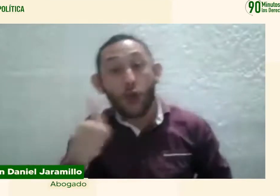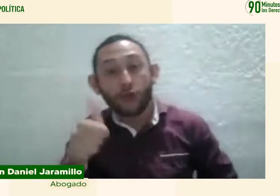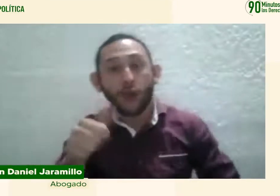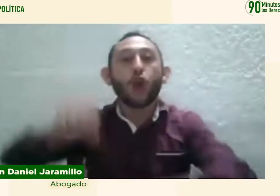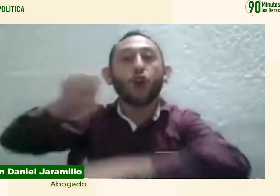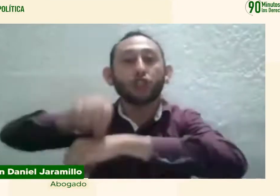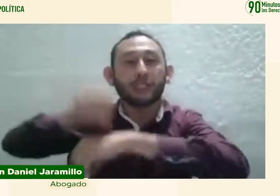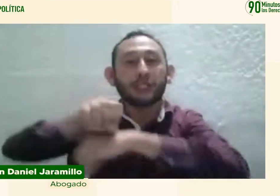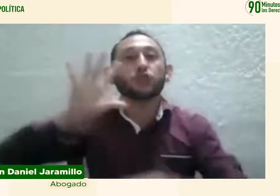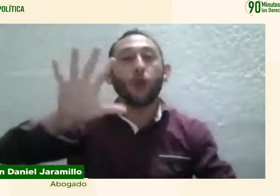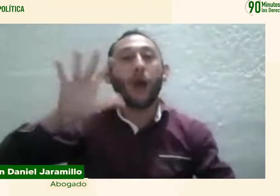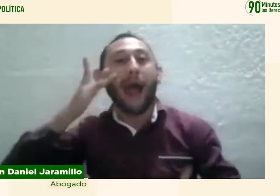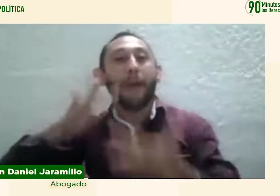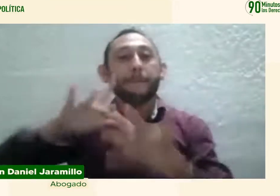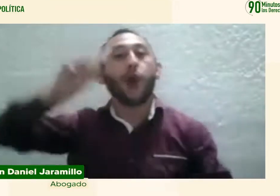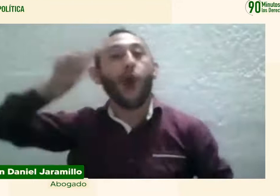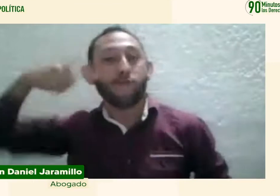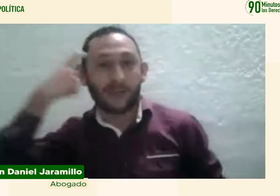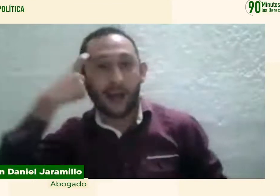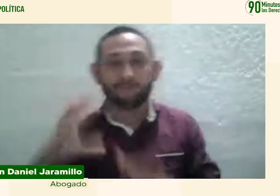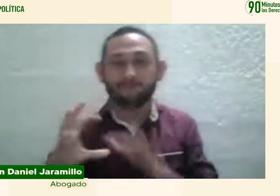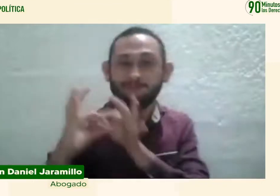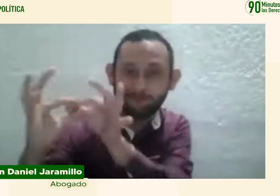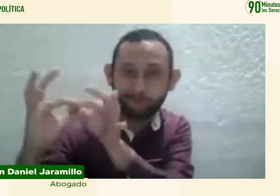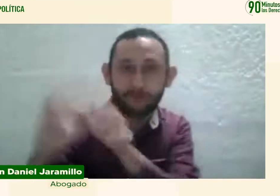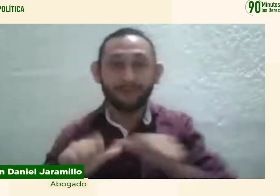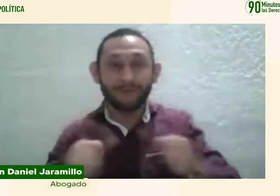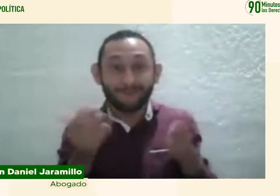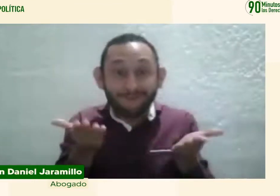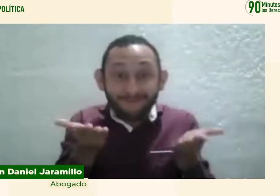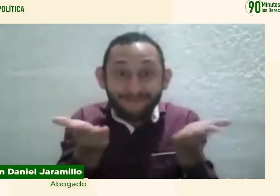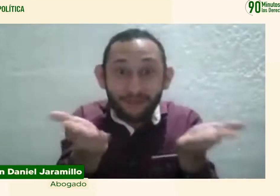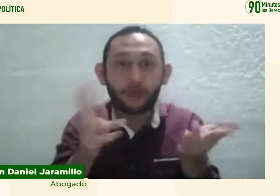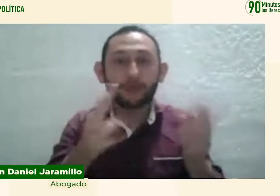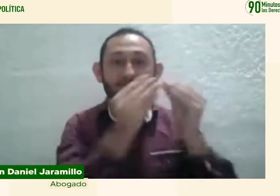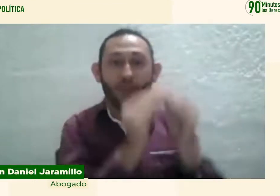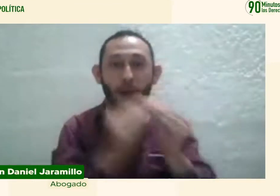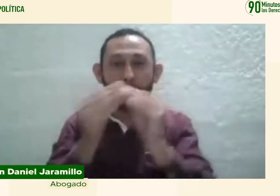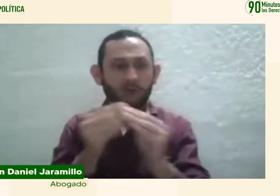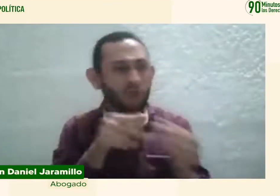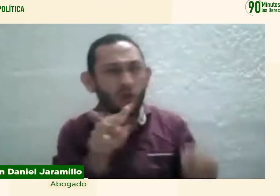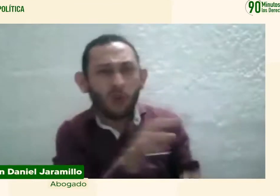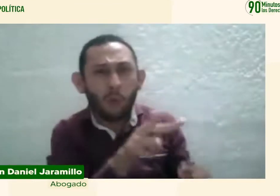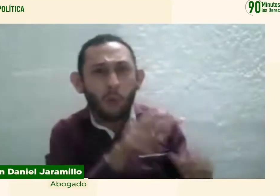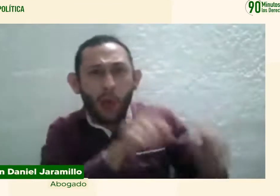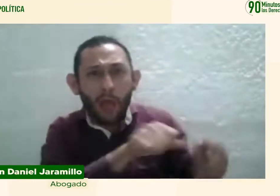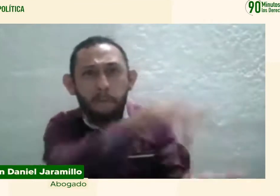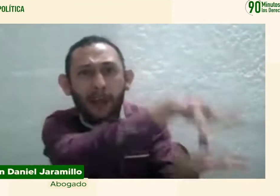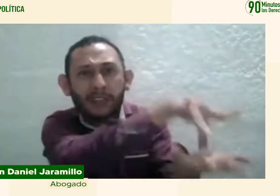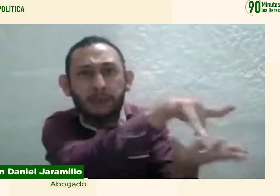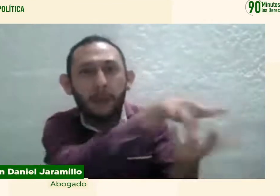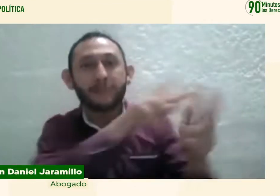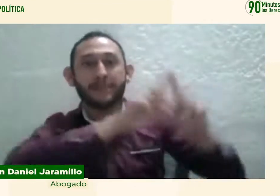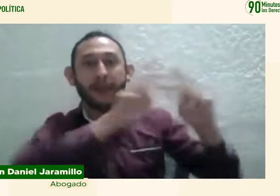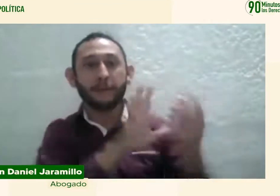organizaciones no gubernamentales y también organizaciones gubernamentales encontramos estas dos estructuras